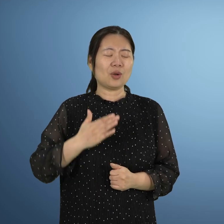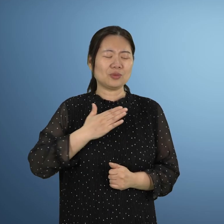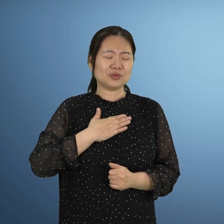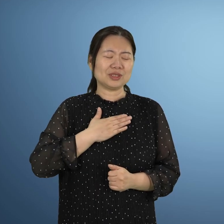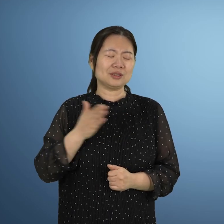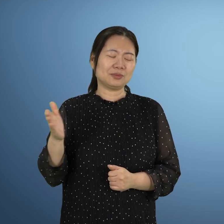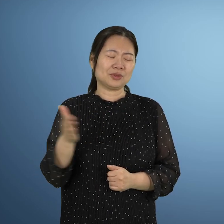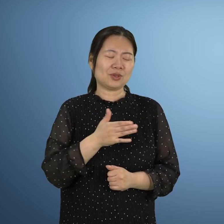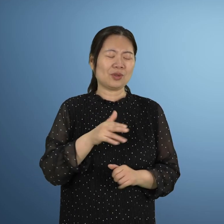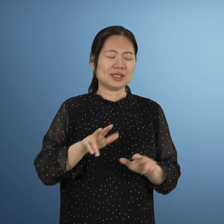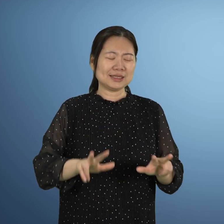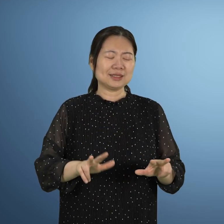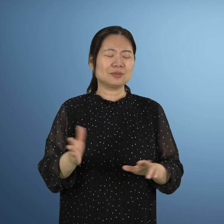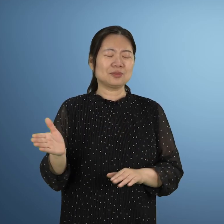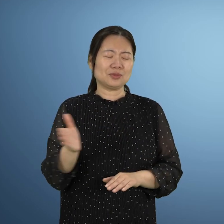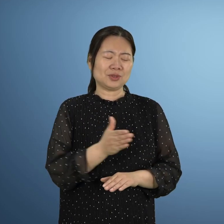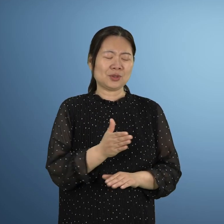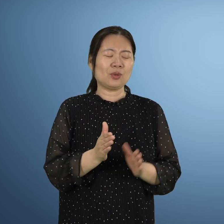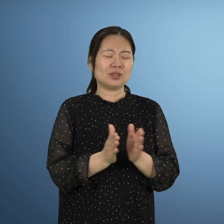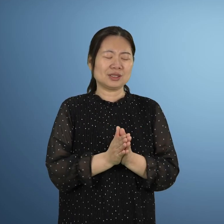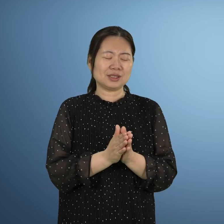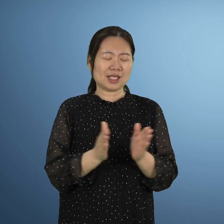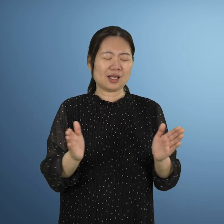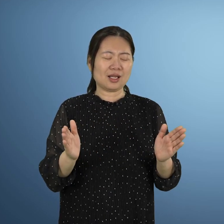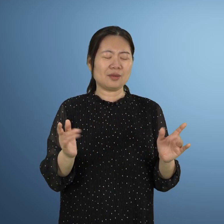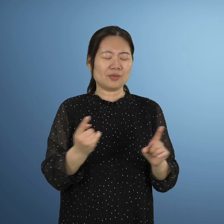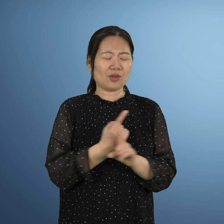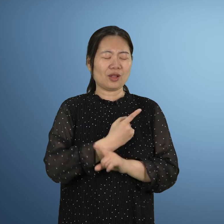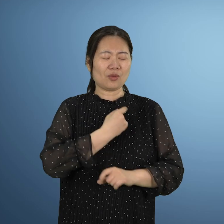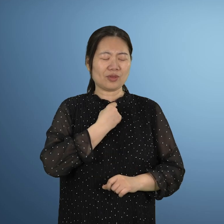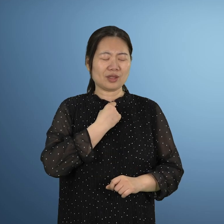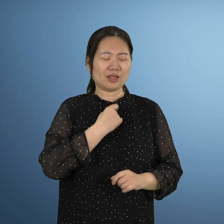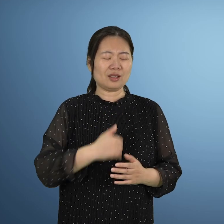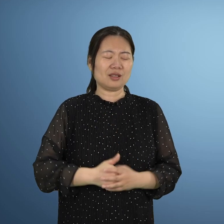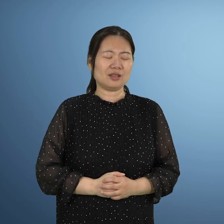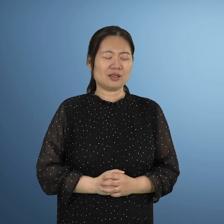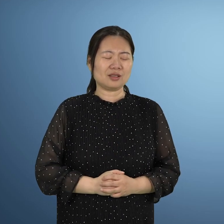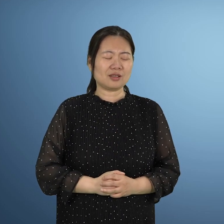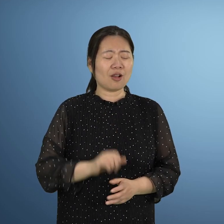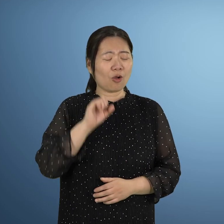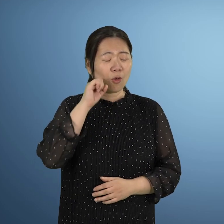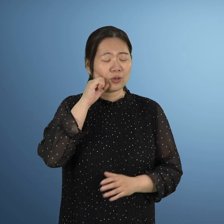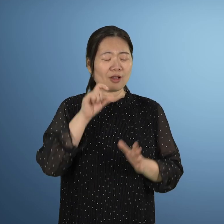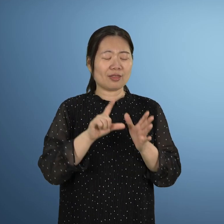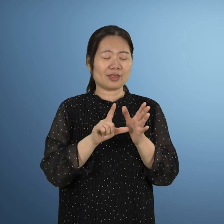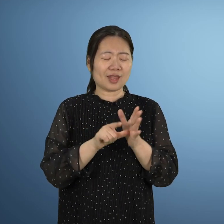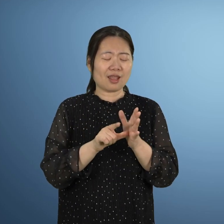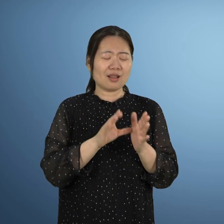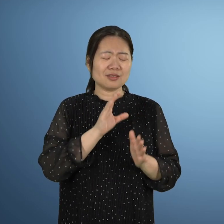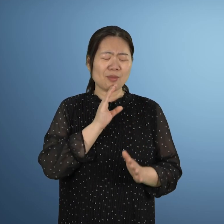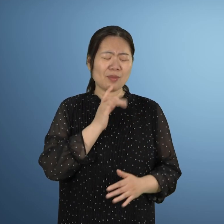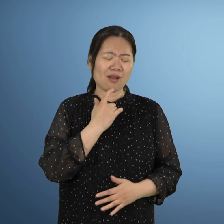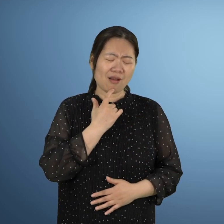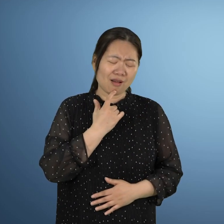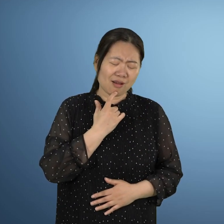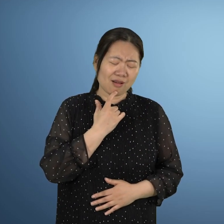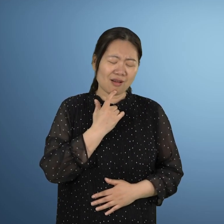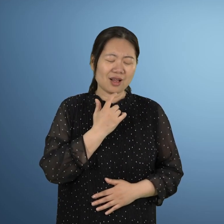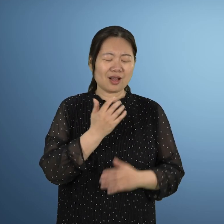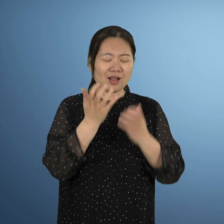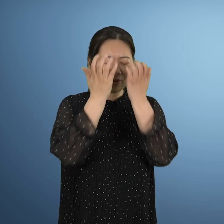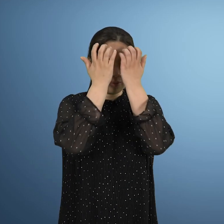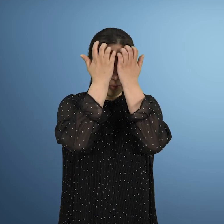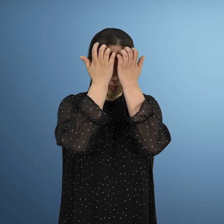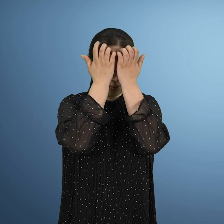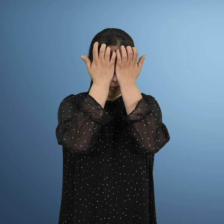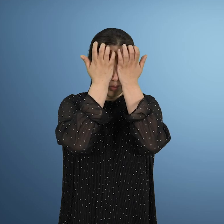우리서부터, 이 자리에서부터 시작이 되게 하여 주시옵소서. 이 어려운 때에 지독한 혹독한